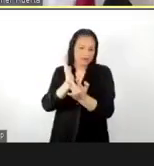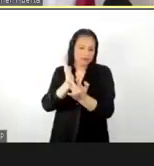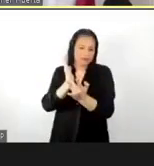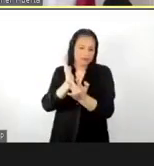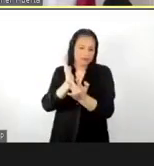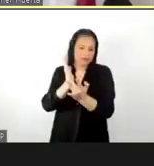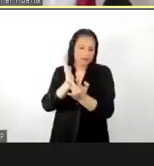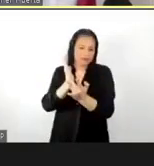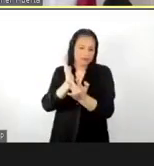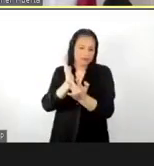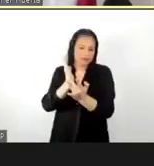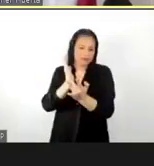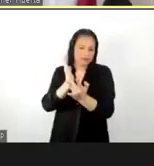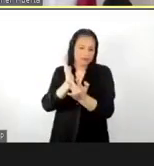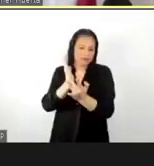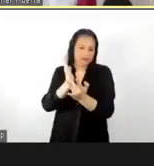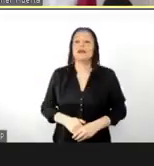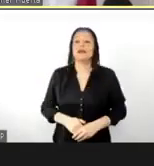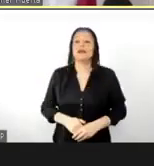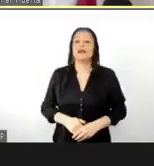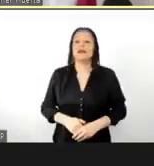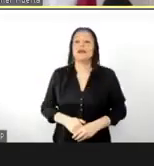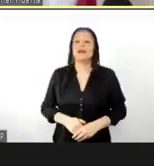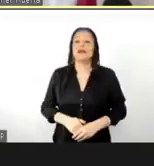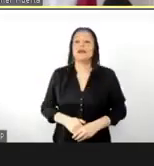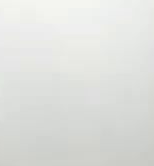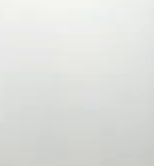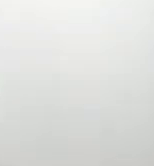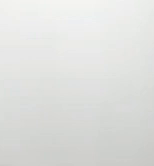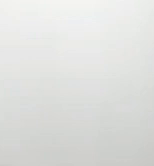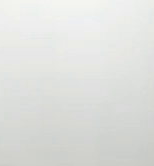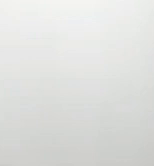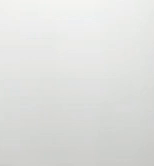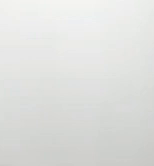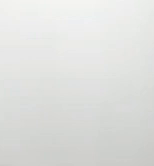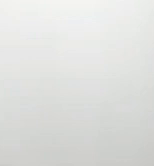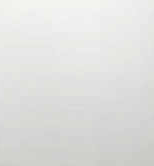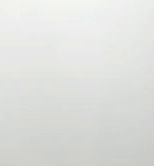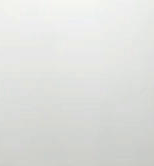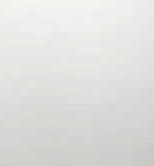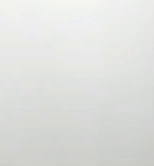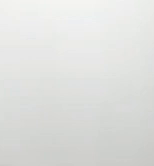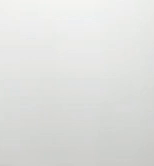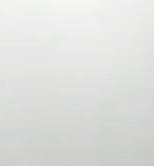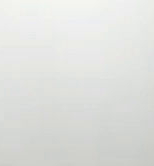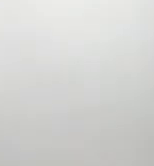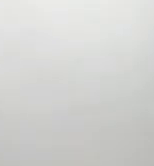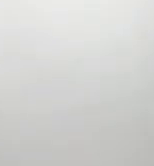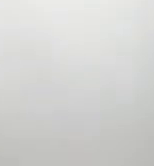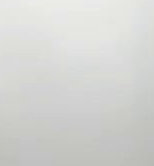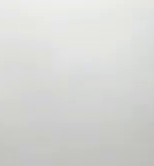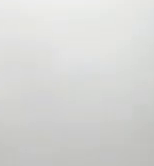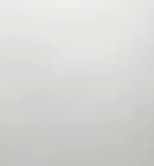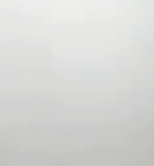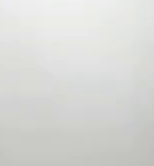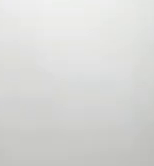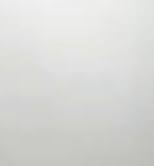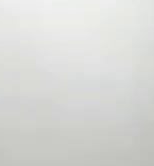diferentes tecnologías. Hay diferentes tecnologías. Por ejemplo, hay algunas tecnologías que usan el